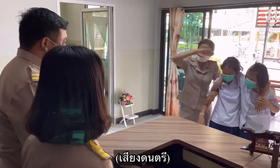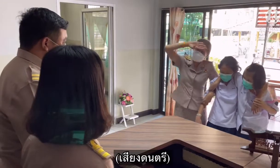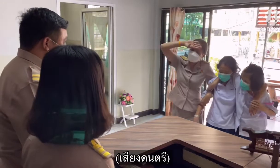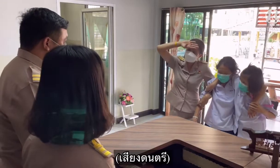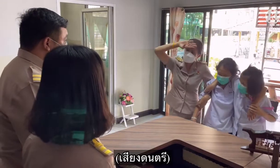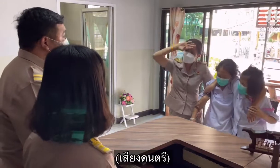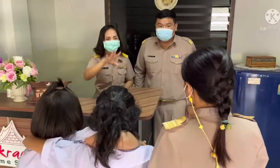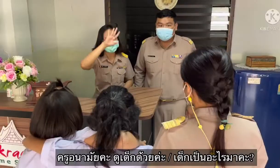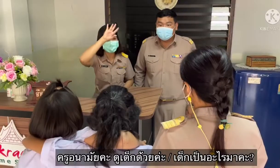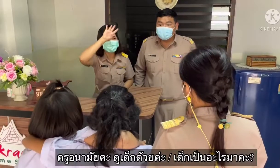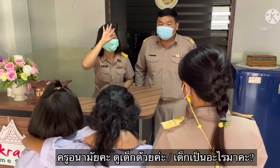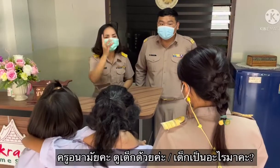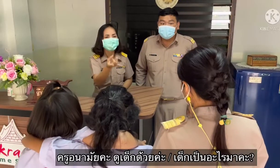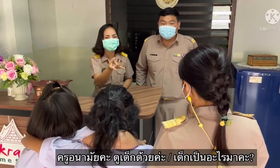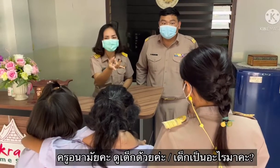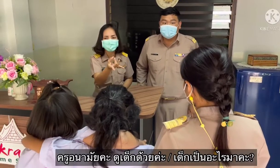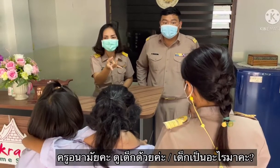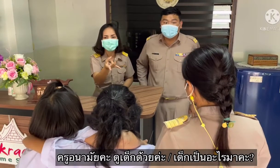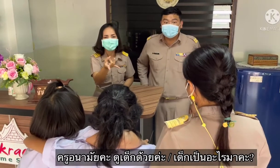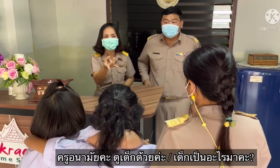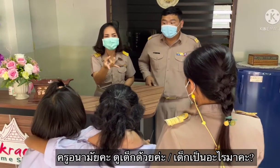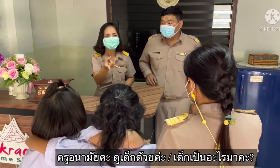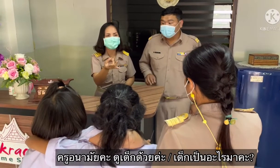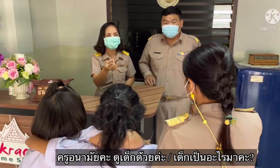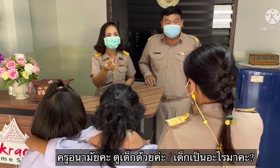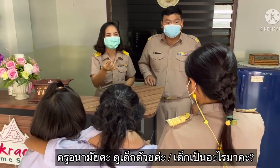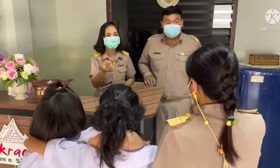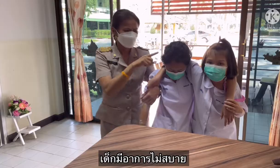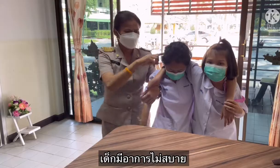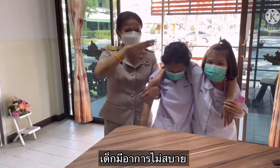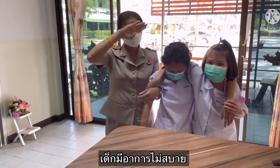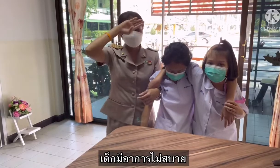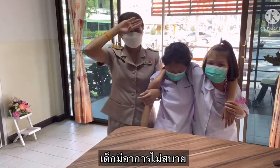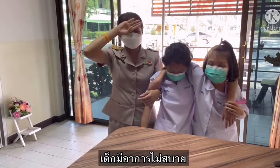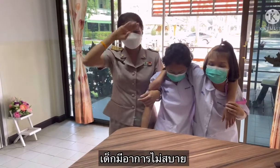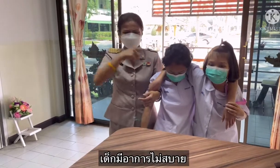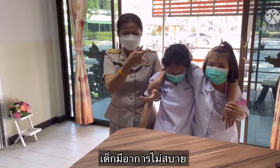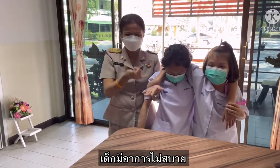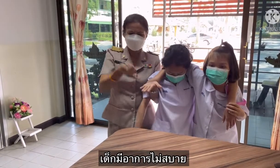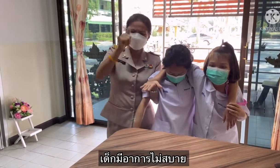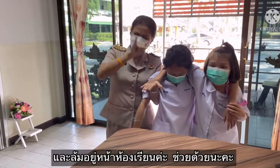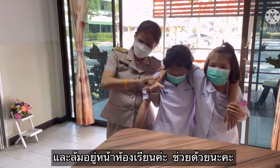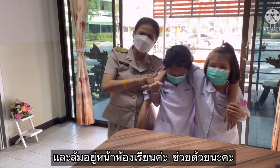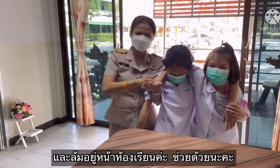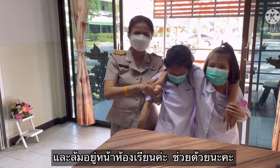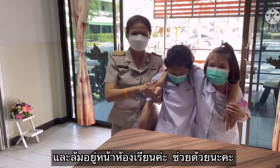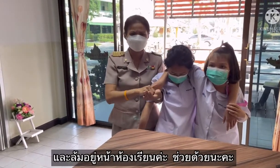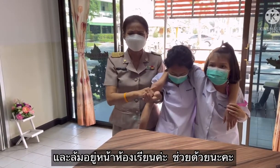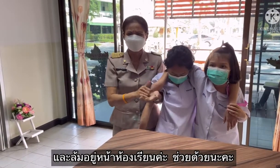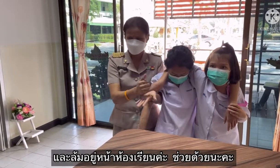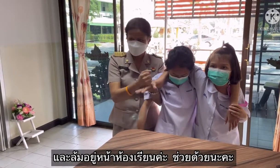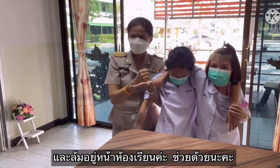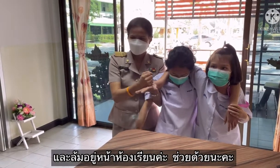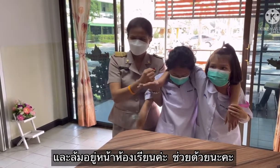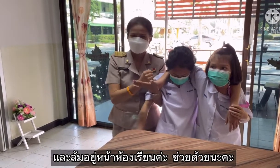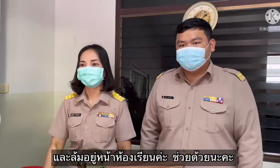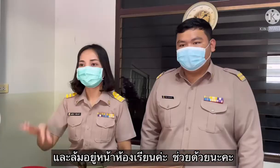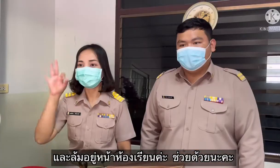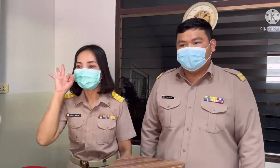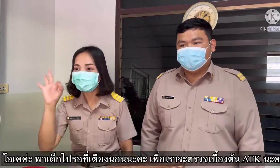คุณครูทำไมคะดูเด็กด้วยค่ะเด็กเป็นอะไรมาคะ เด็กมีอาการไม่สบายและล้มอยู่หน้าห้องเรียนค่ะ ช่วยด้ว